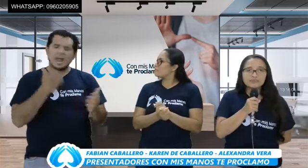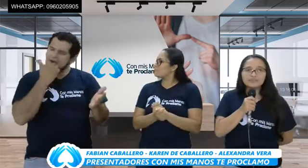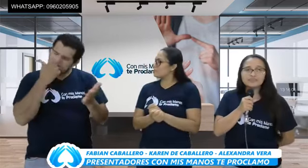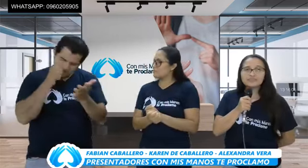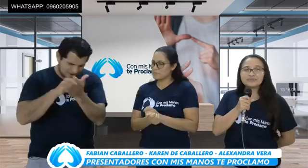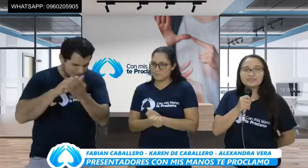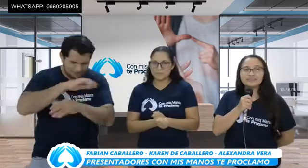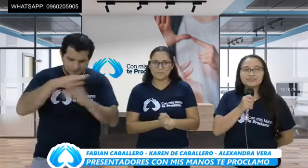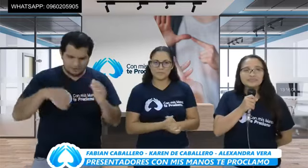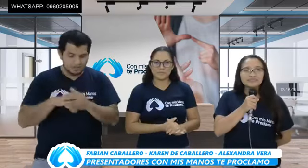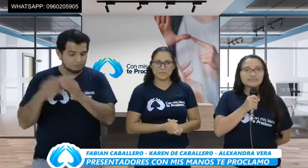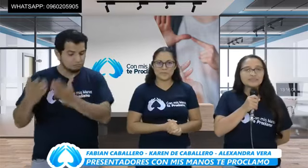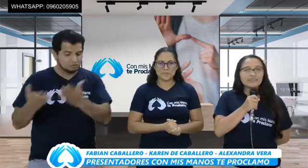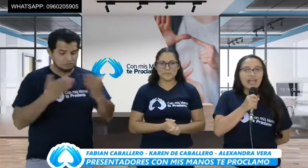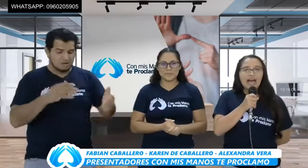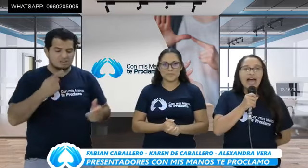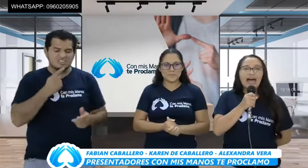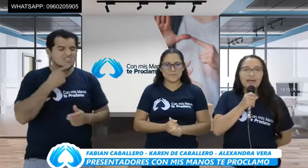Fabi?